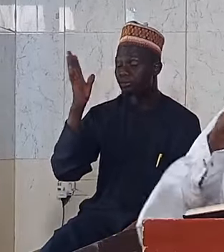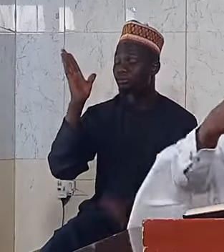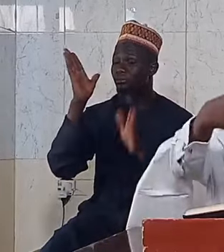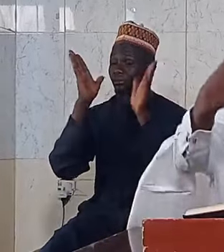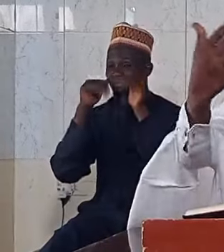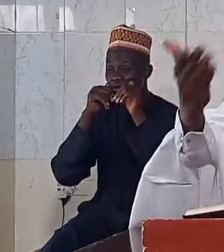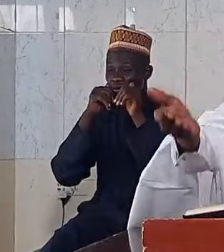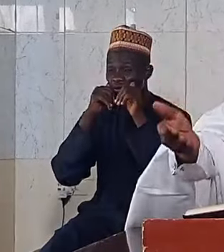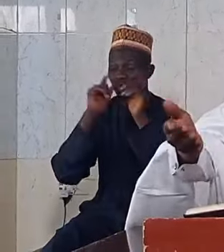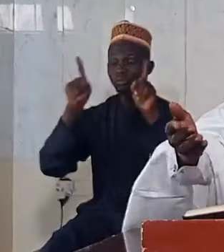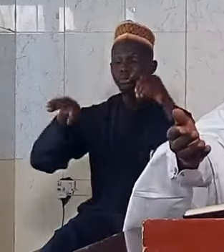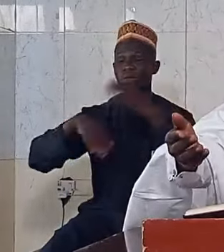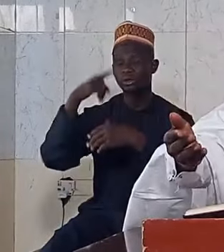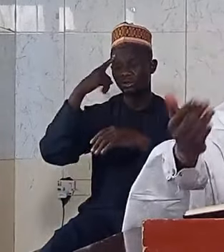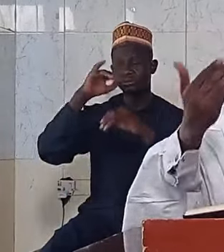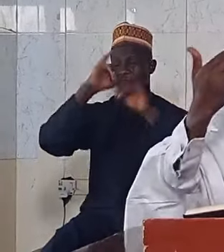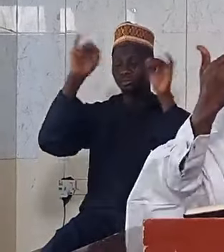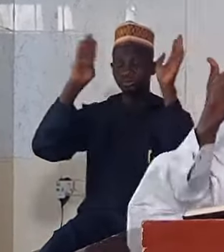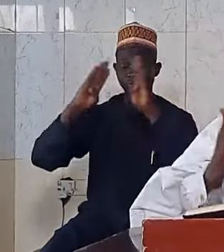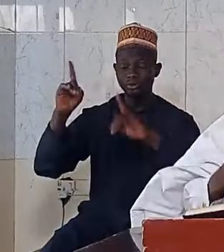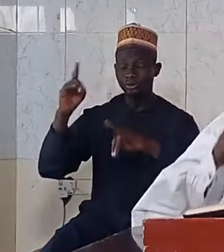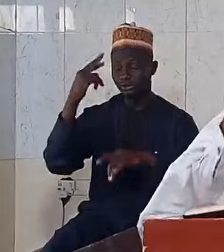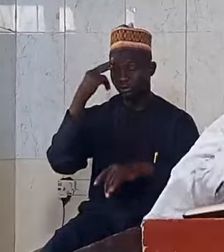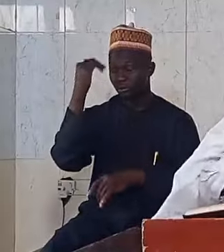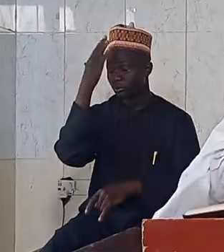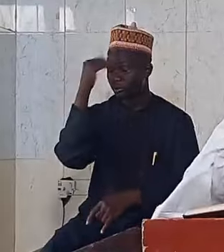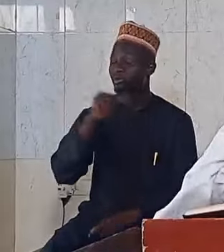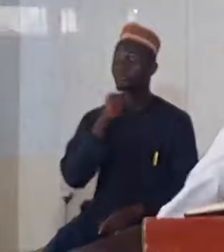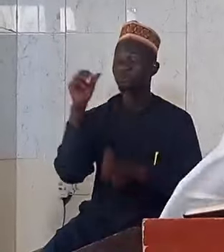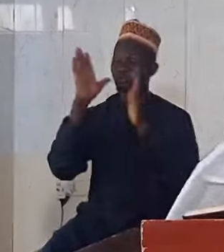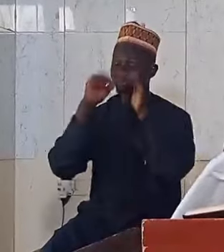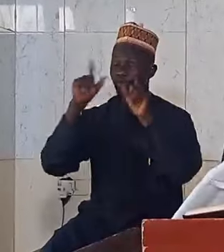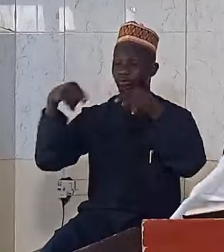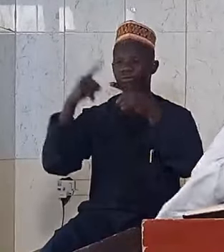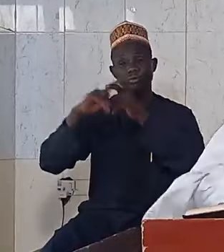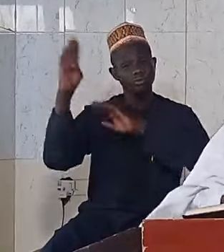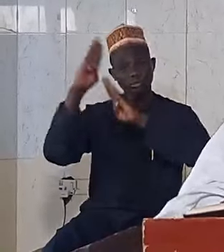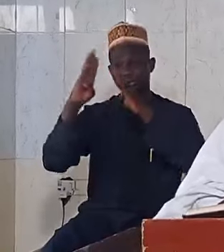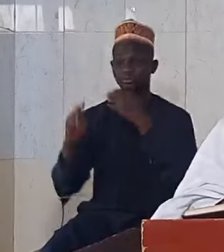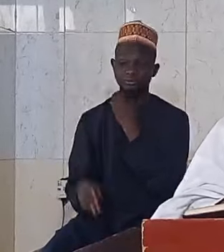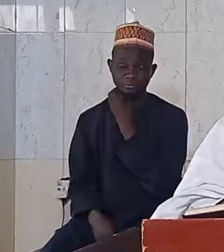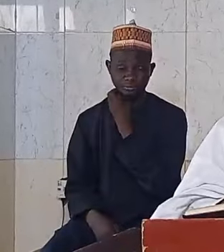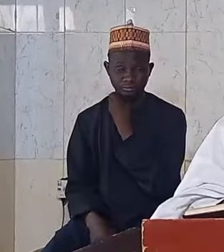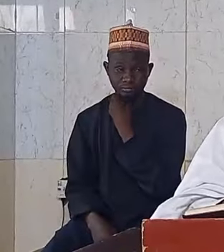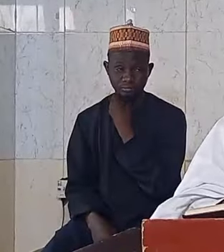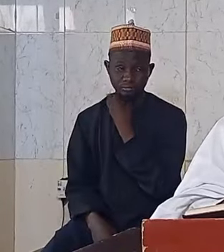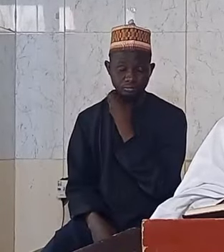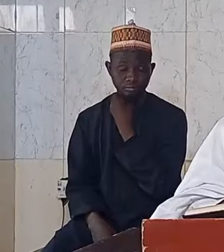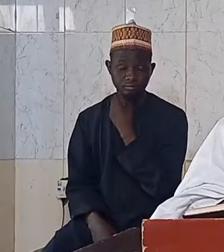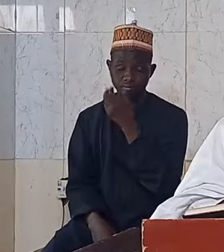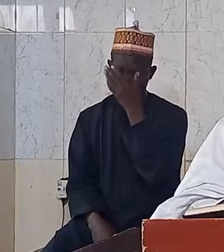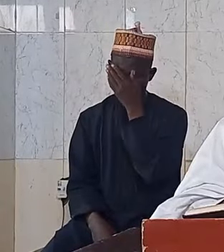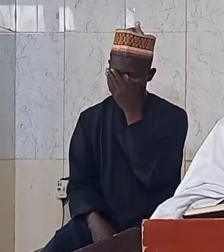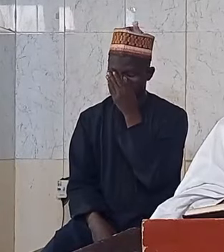مؤمني سكي فتاياكي دما منفد تكيسا كافري ما سفتاياكي أنغاني